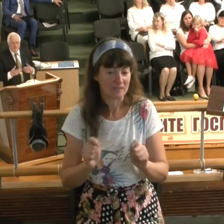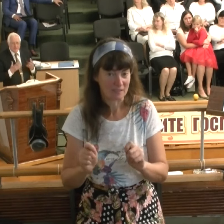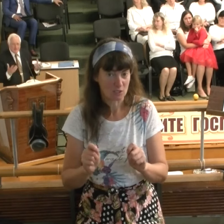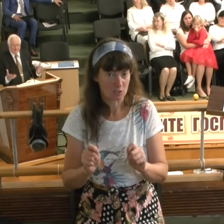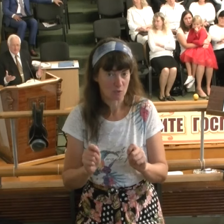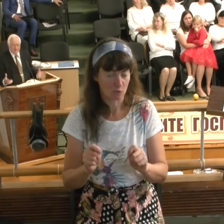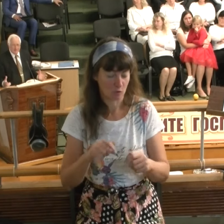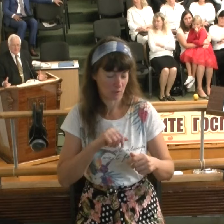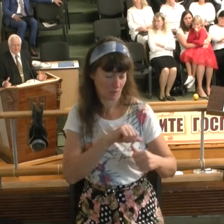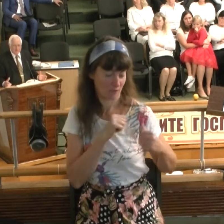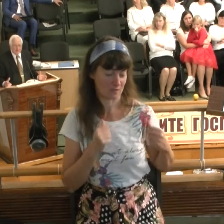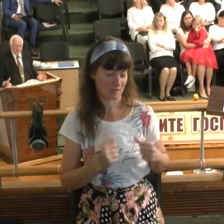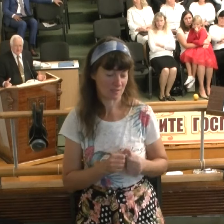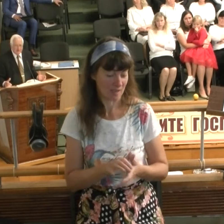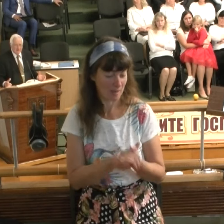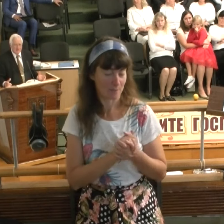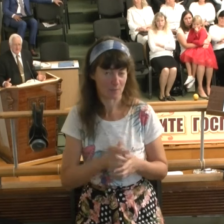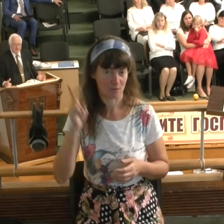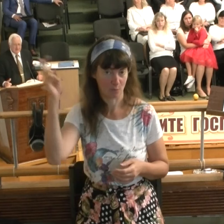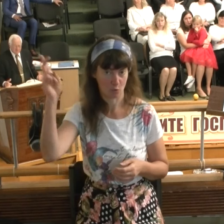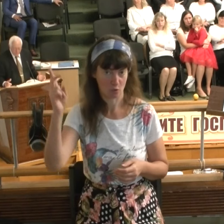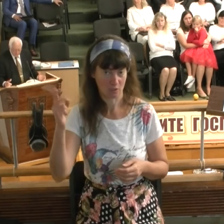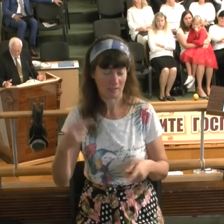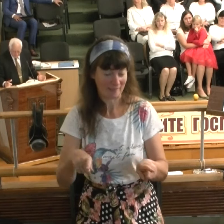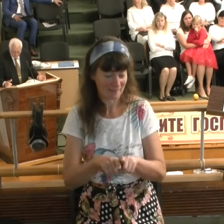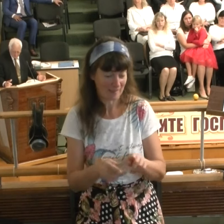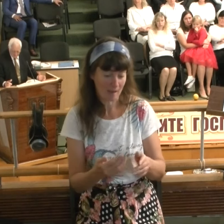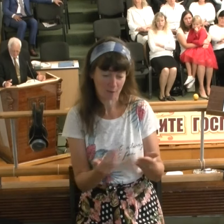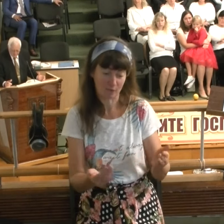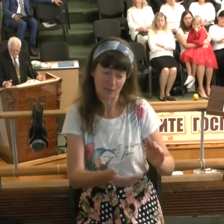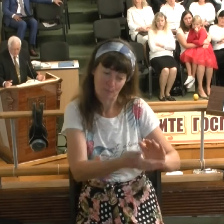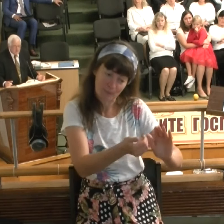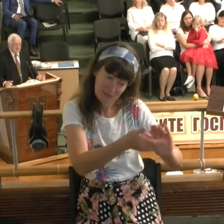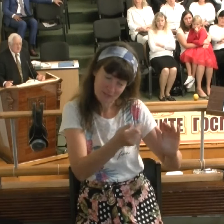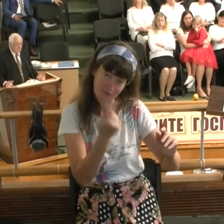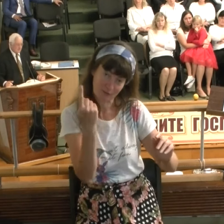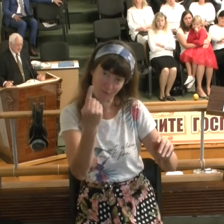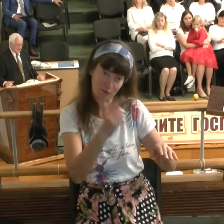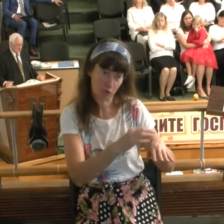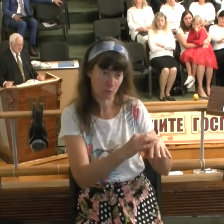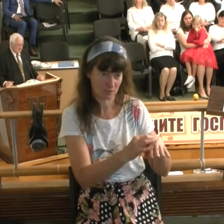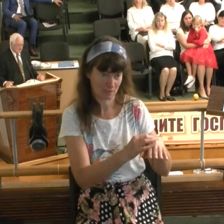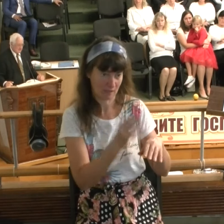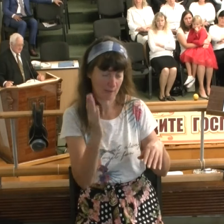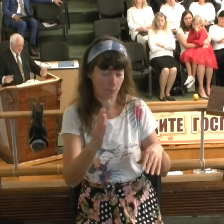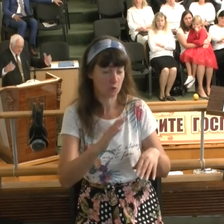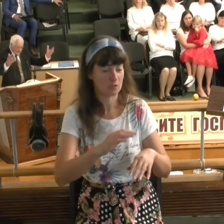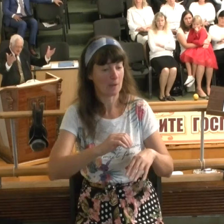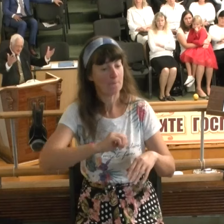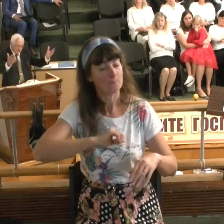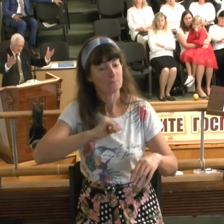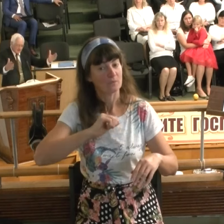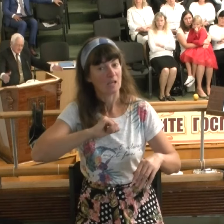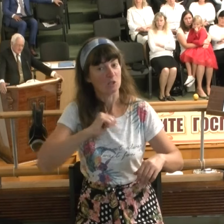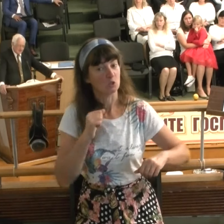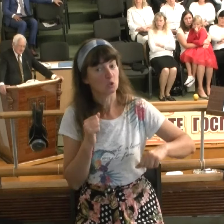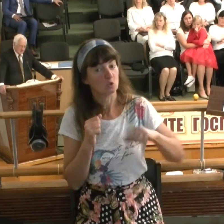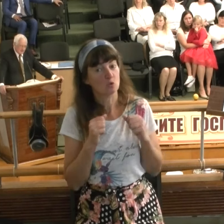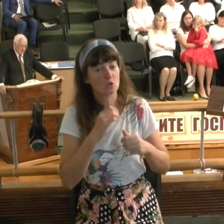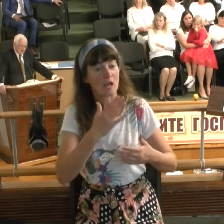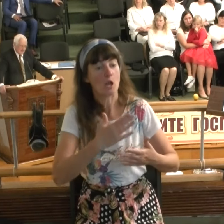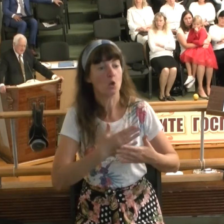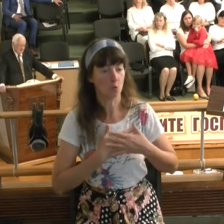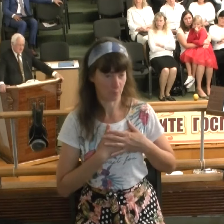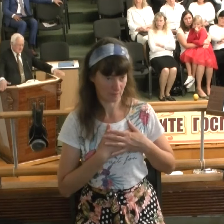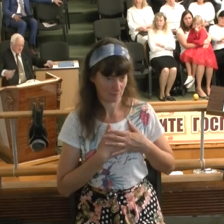которому вы и призваны в одном теле, и будьте дружелюбны. Это идеальная церковь, да, братья и